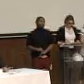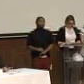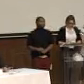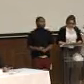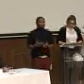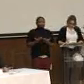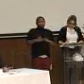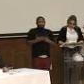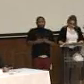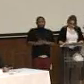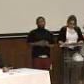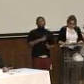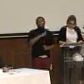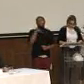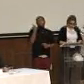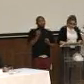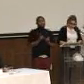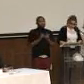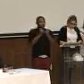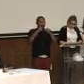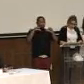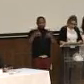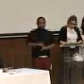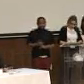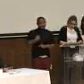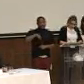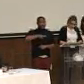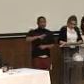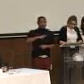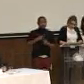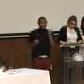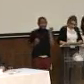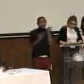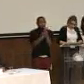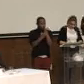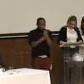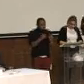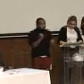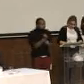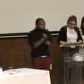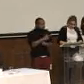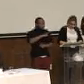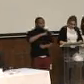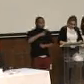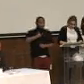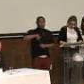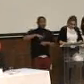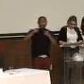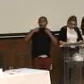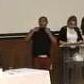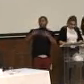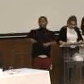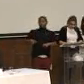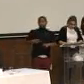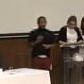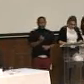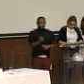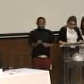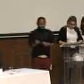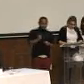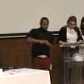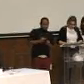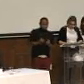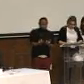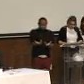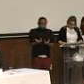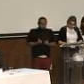definitivamente. Nós entramos com reclamação do seguro, porque essa obra é segurada, recebemos o seguro e, paralelamente, a gente começou o processo